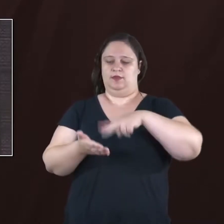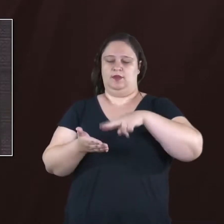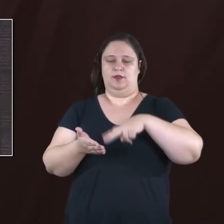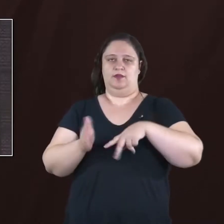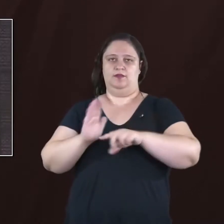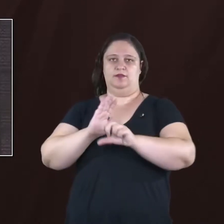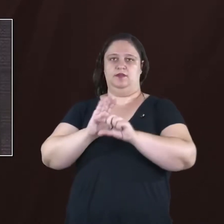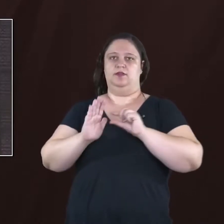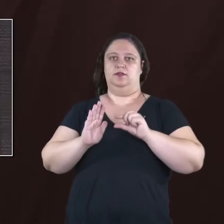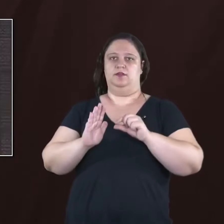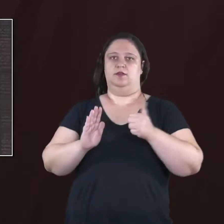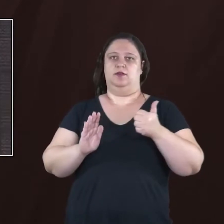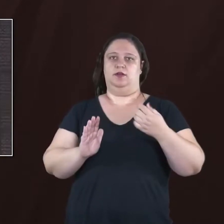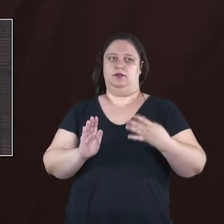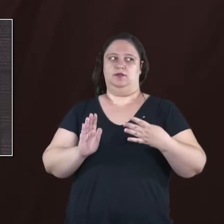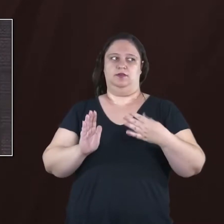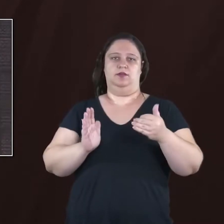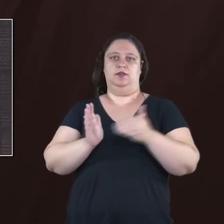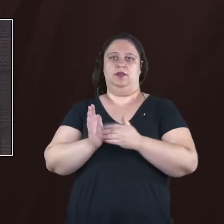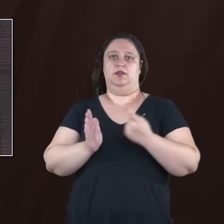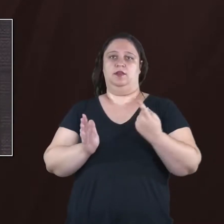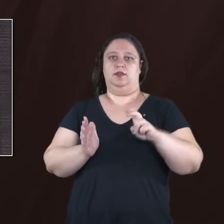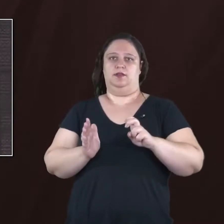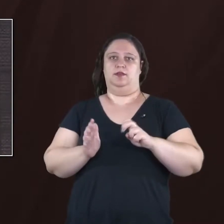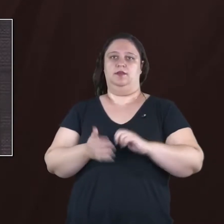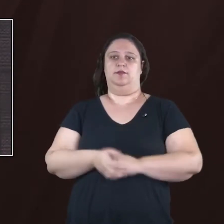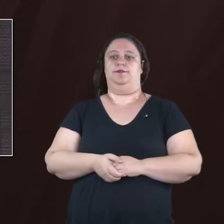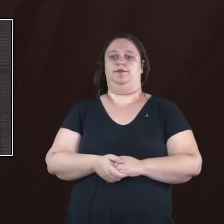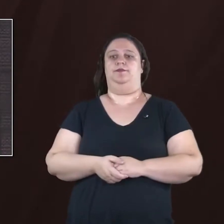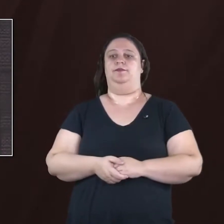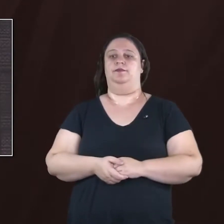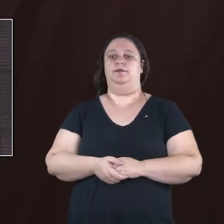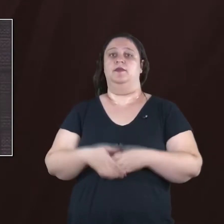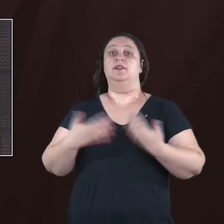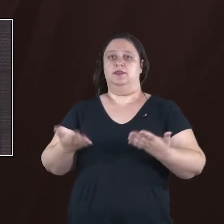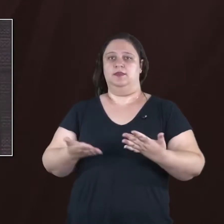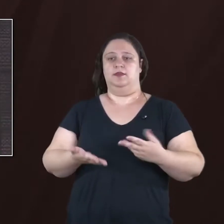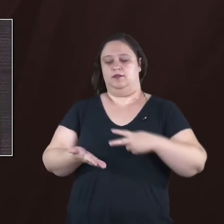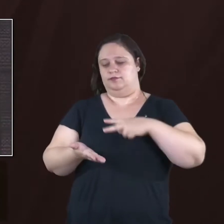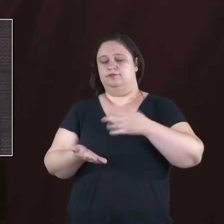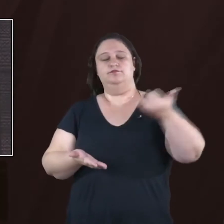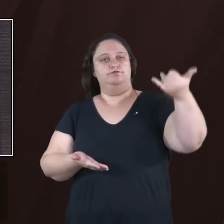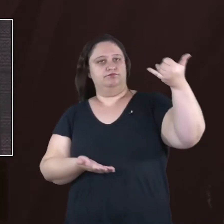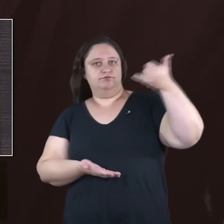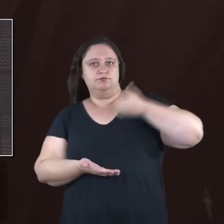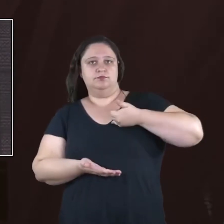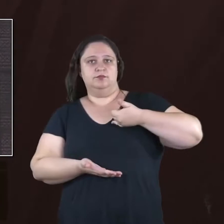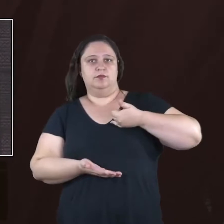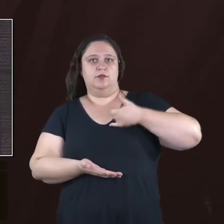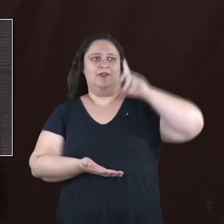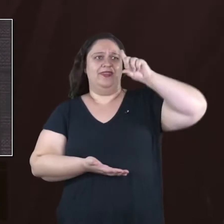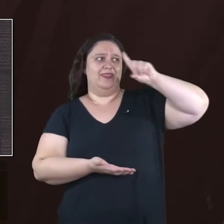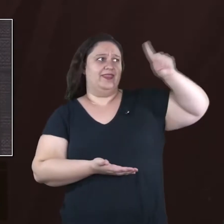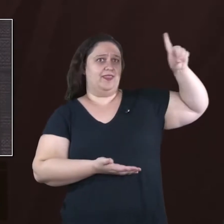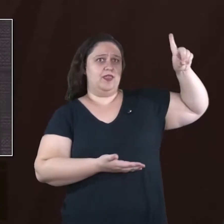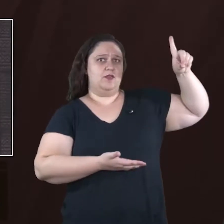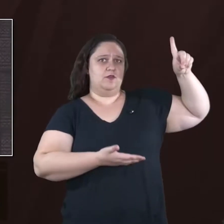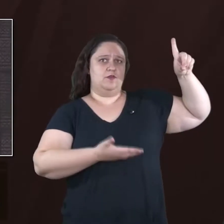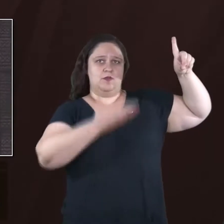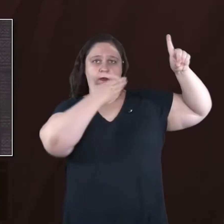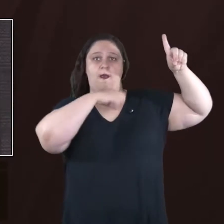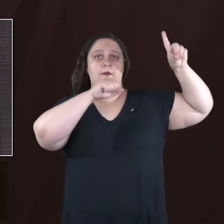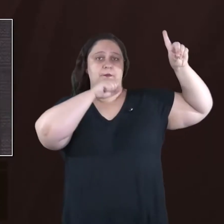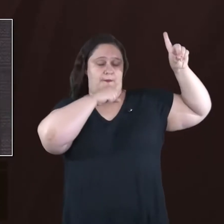versículos 14 e 15. Então ele me disse: o Deus de nossos pais de antemão